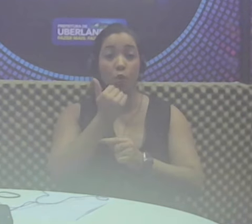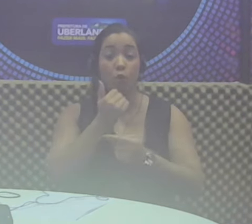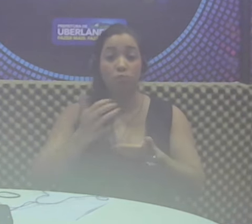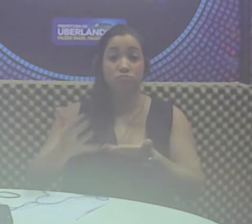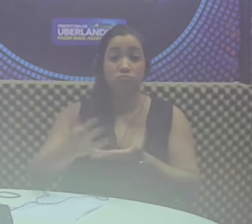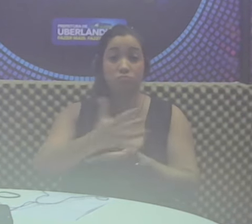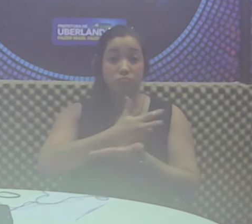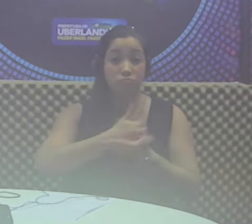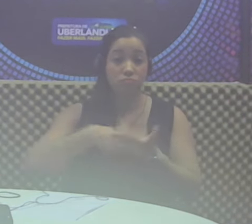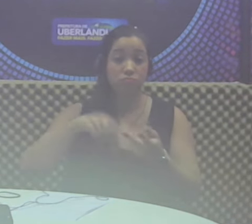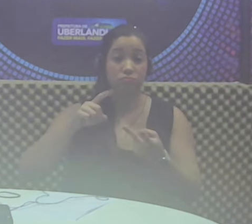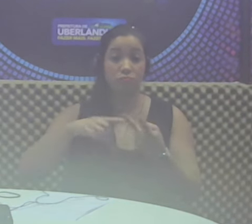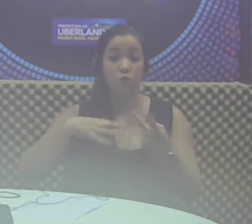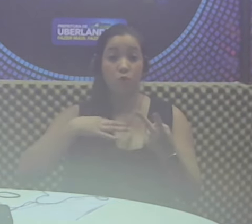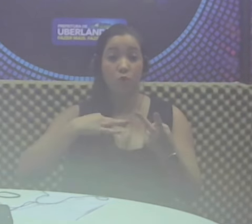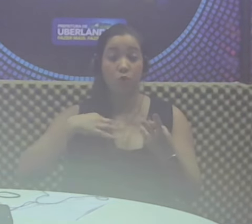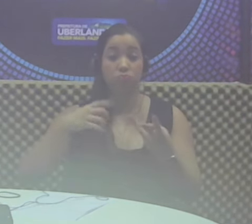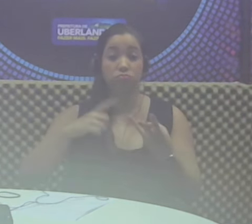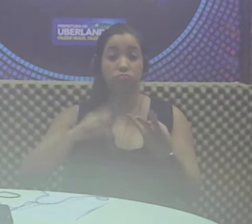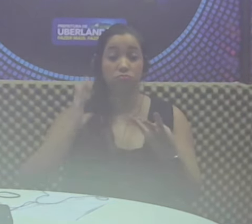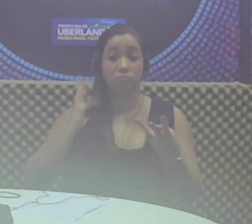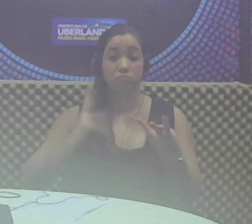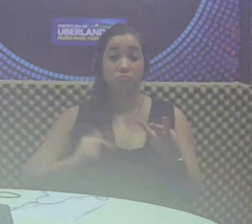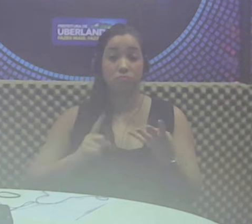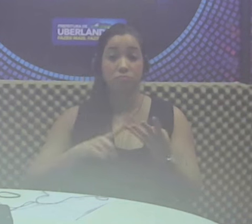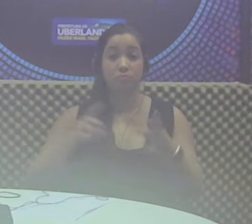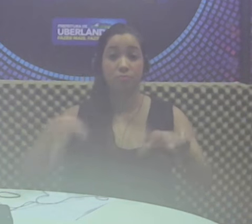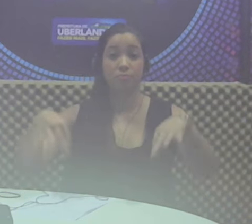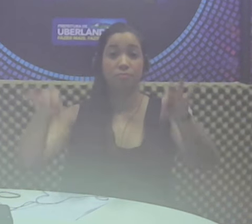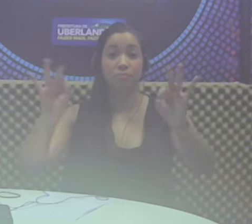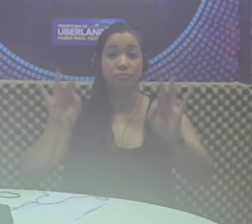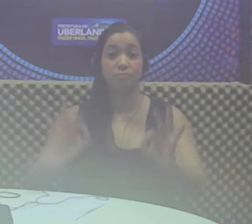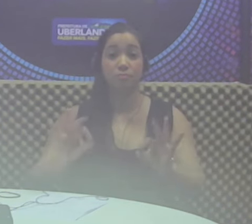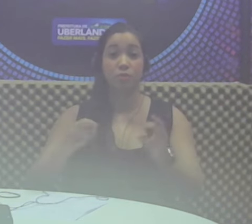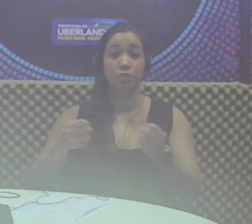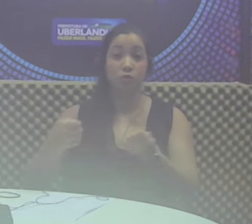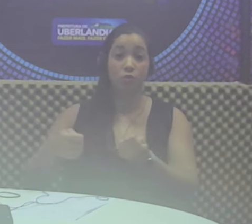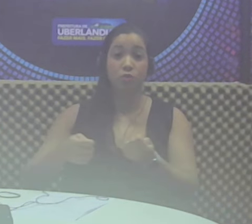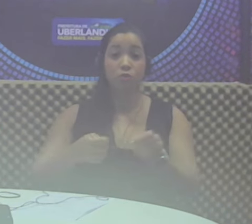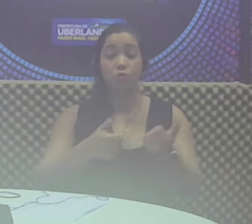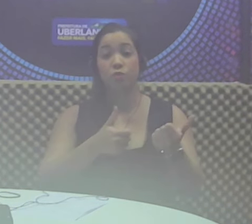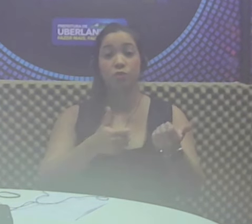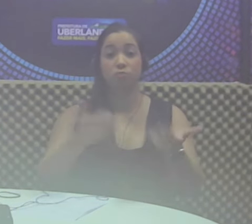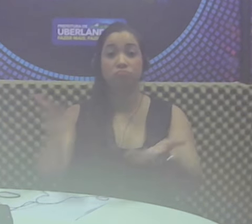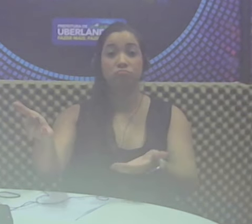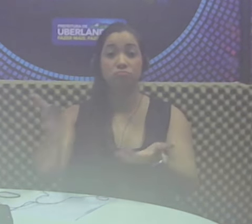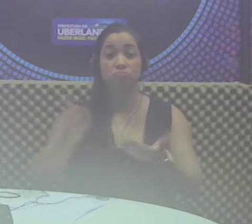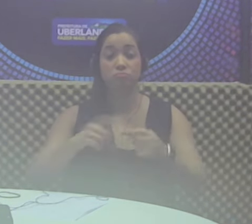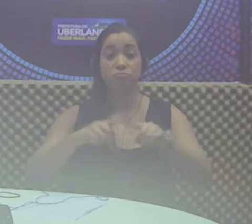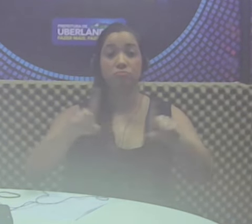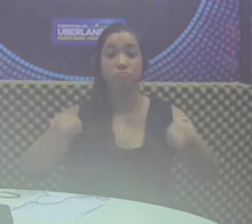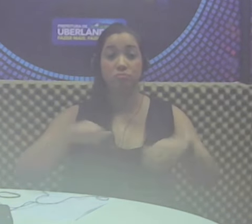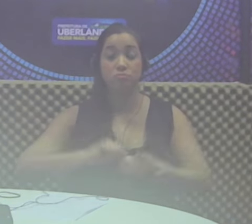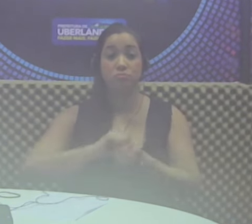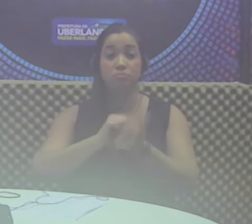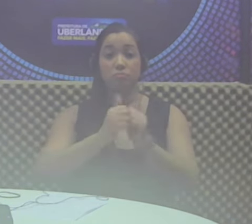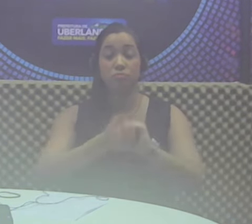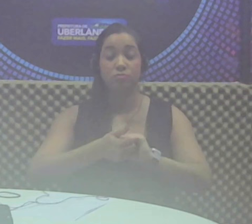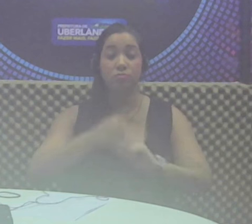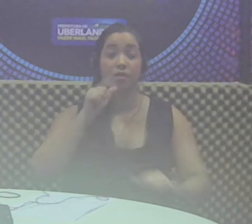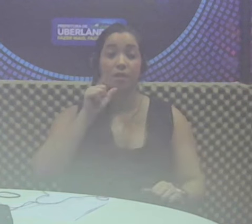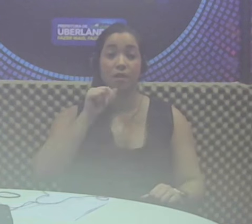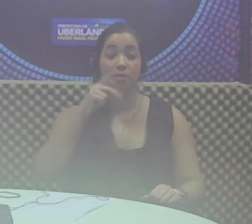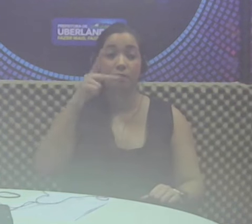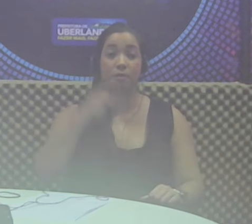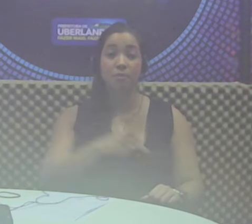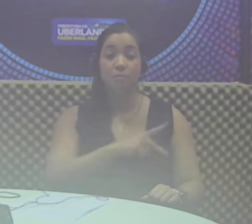perecíveis, roupas, itens de higiene e cobertores. As doações serão recebidas na quadra Lagoinha, localizada na Rua Pio